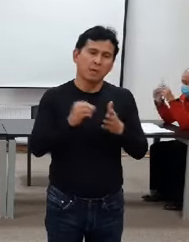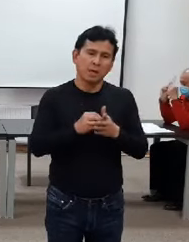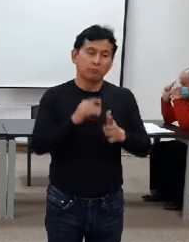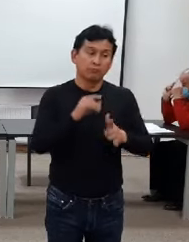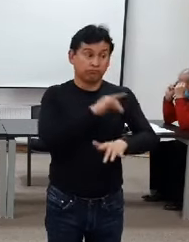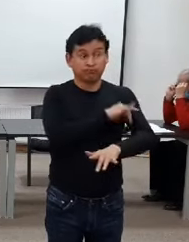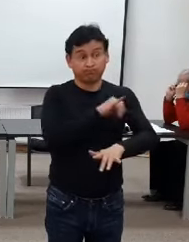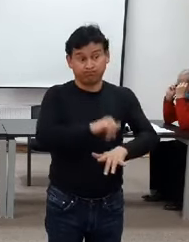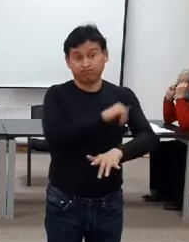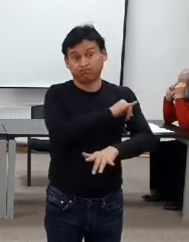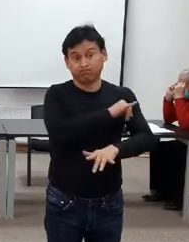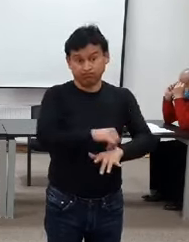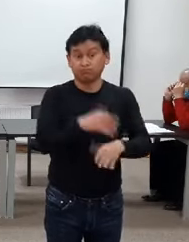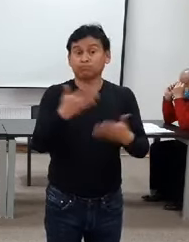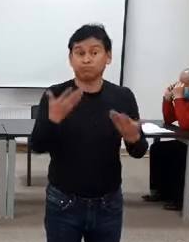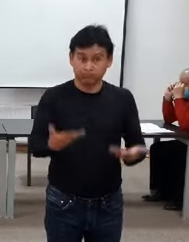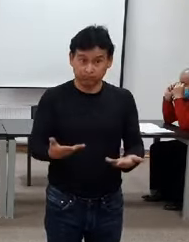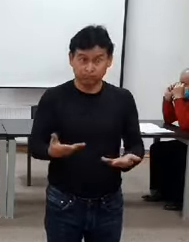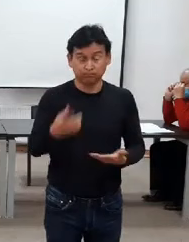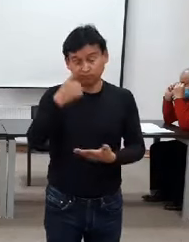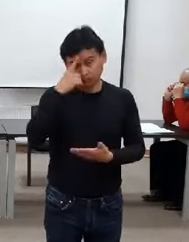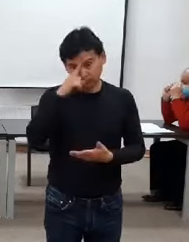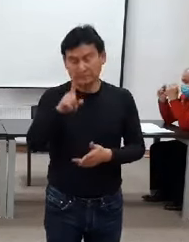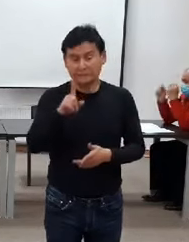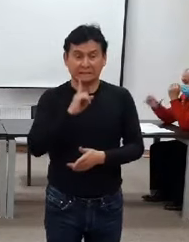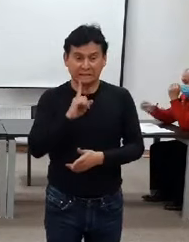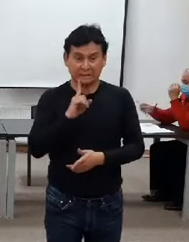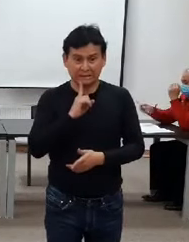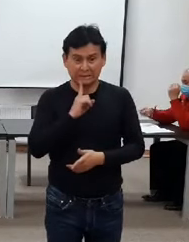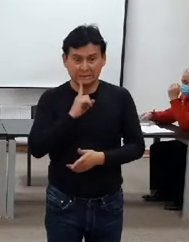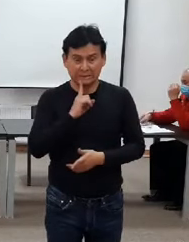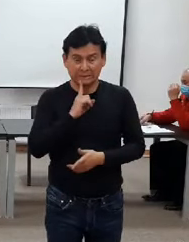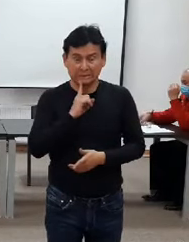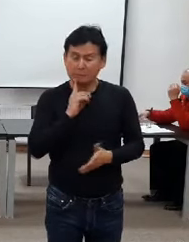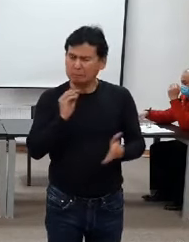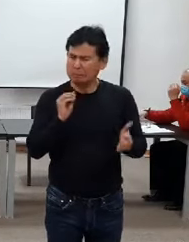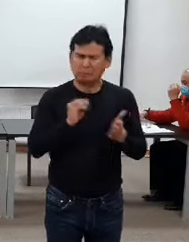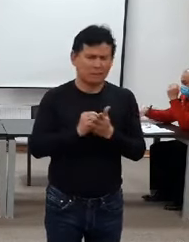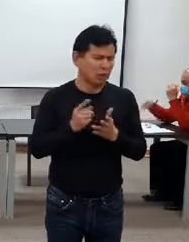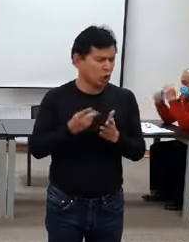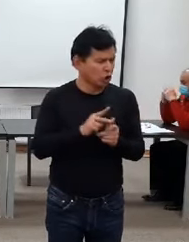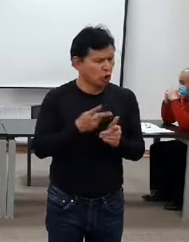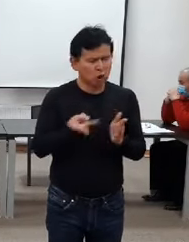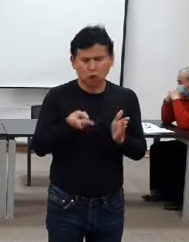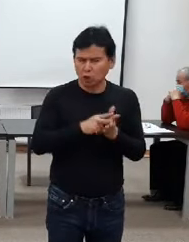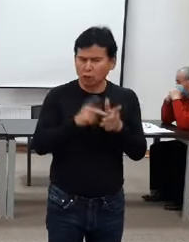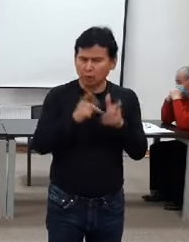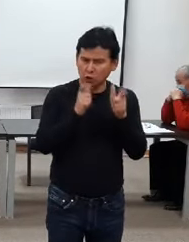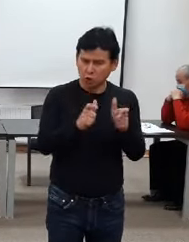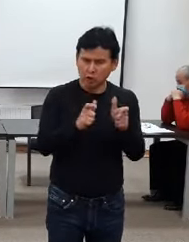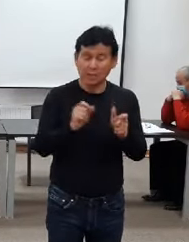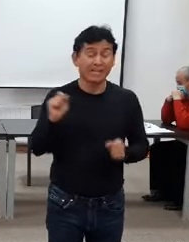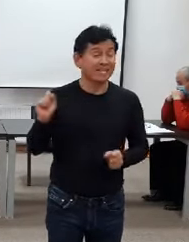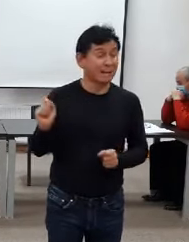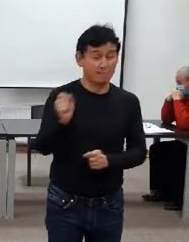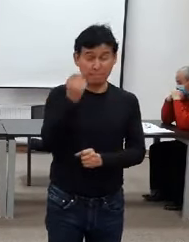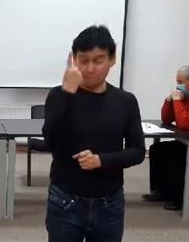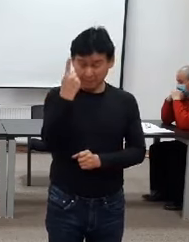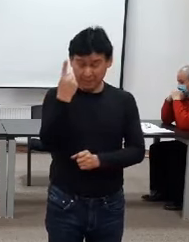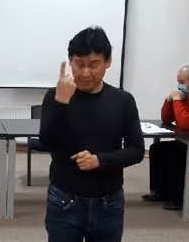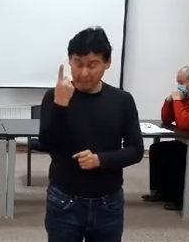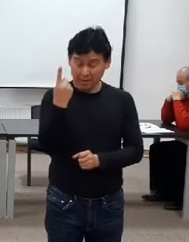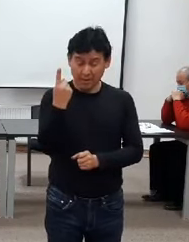mayor cantidad de contagios hoy día. Por lo tanto, vamos a tener que extremar nuestras medidas de control. Y la primera medida de control y